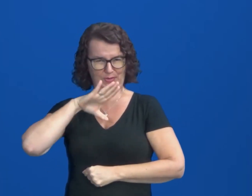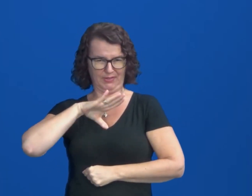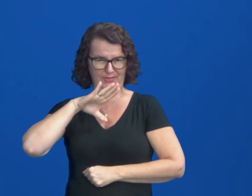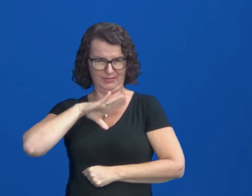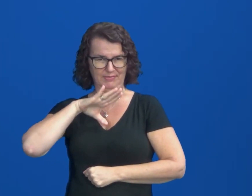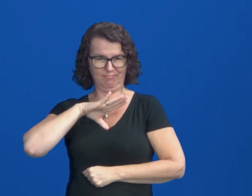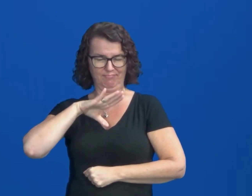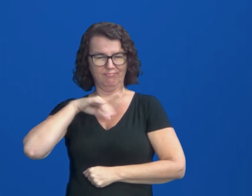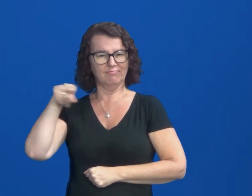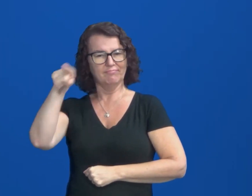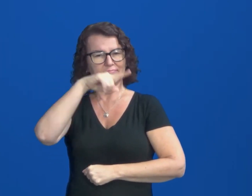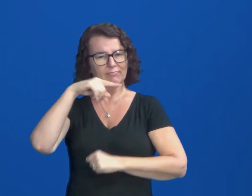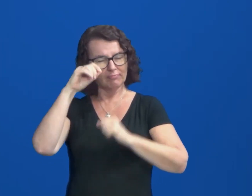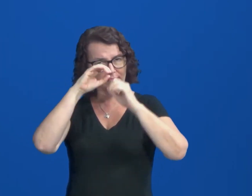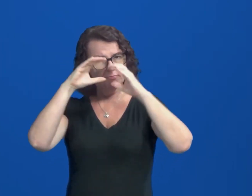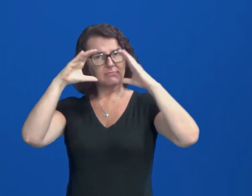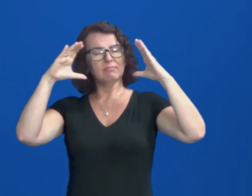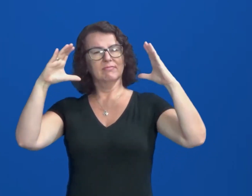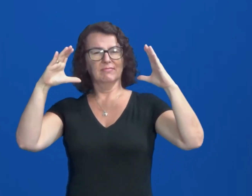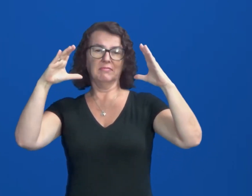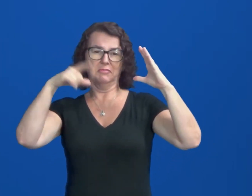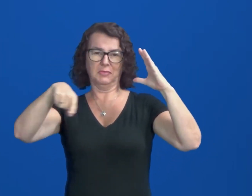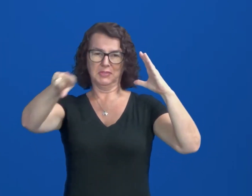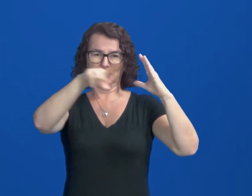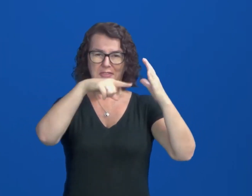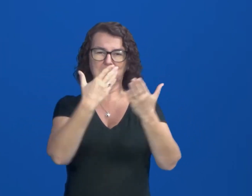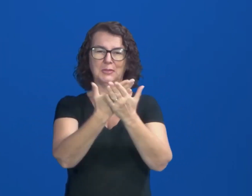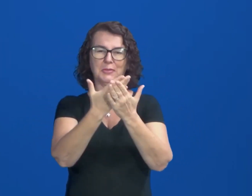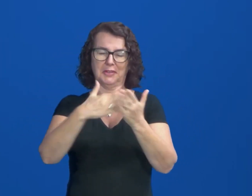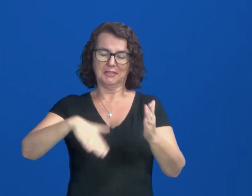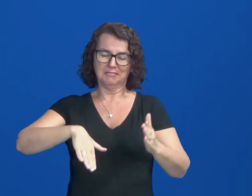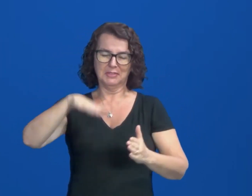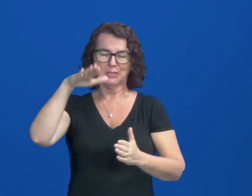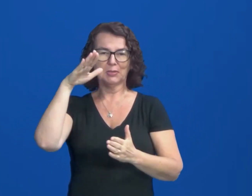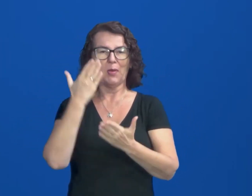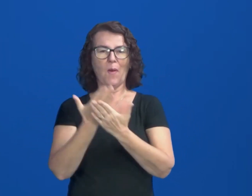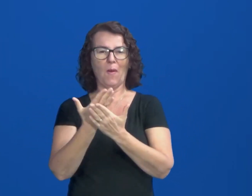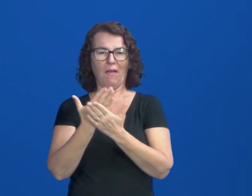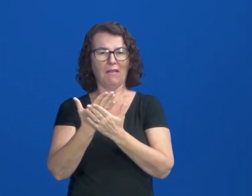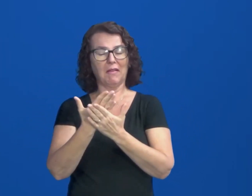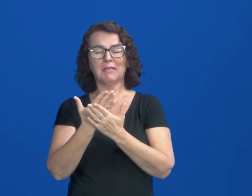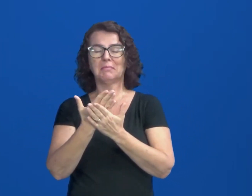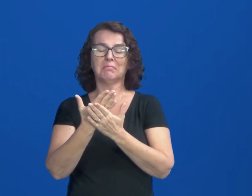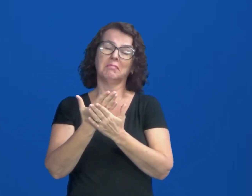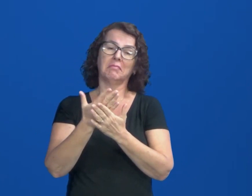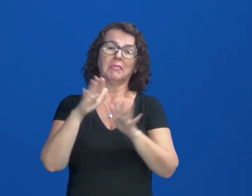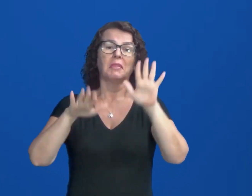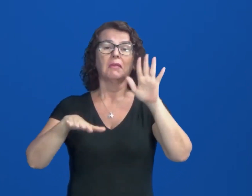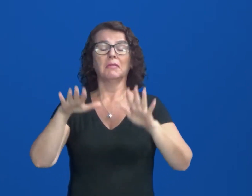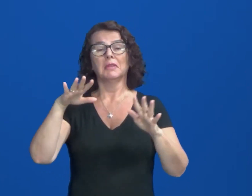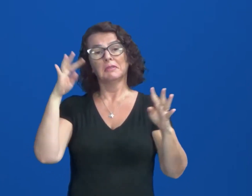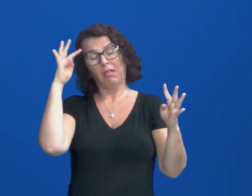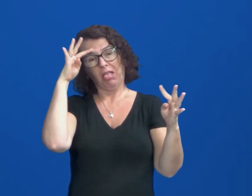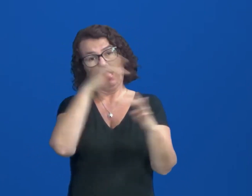Vou apresentar para vocês em português para entenderem melhor como vocês aprenderam, às vezes já na escola,